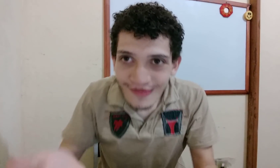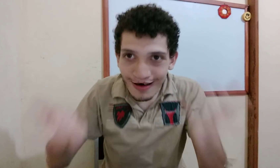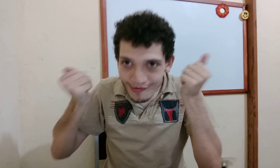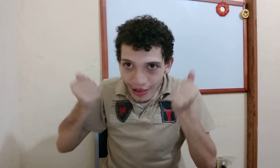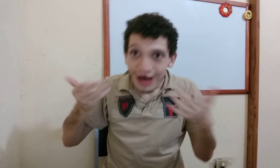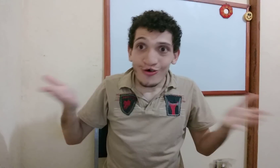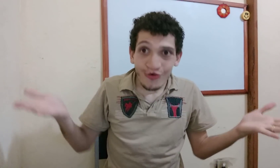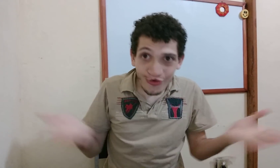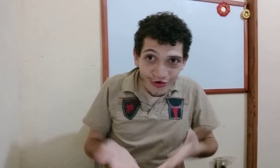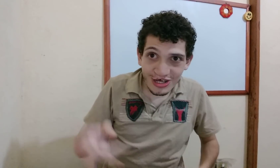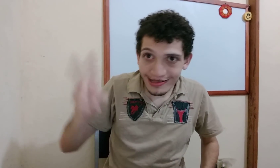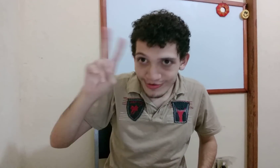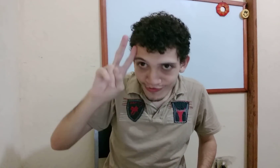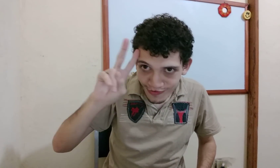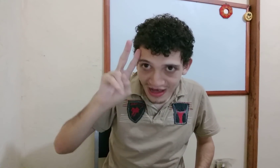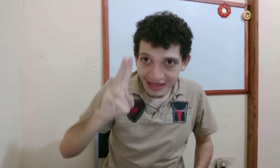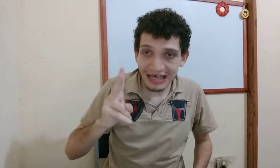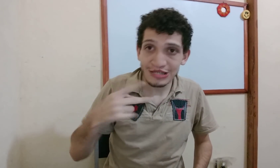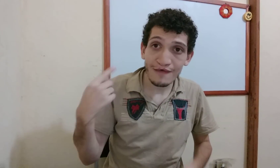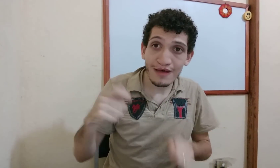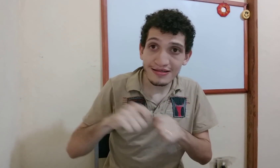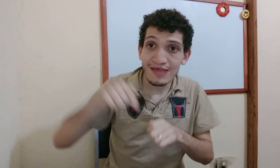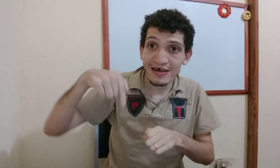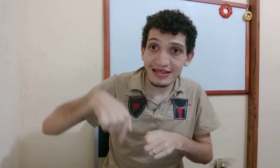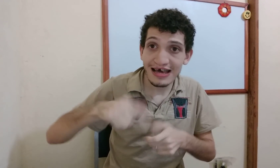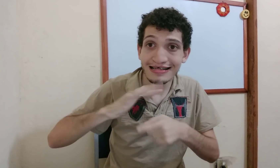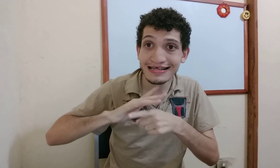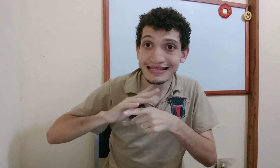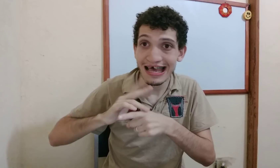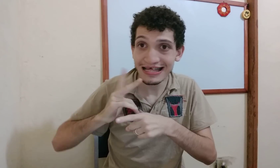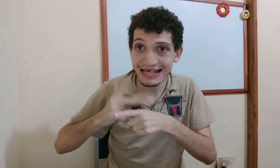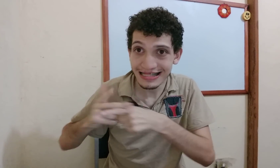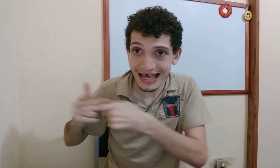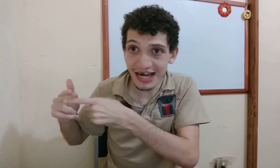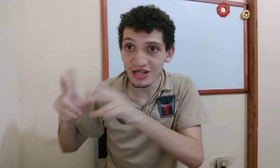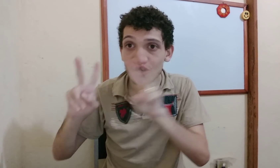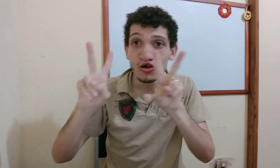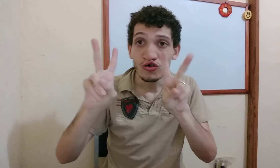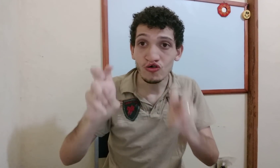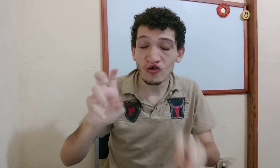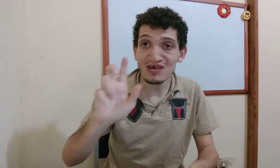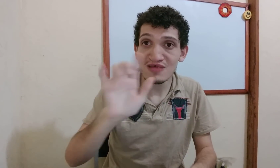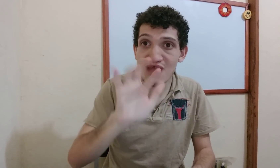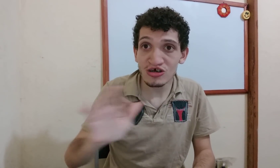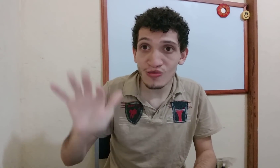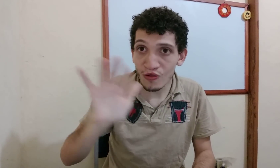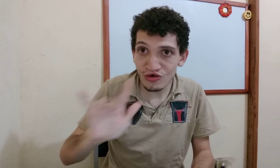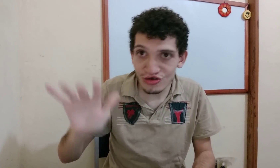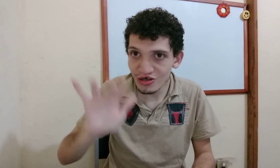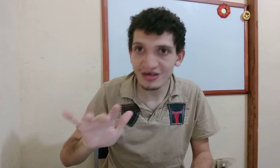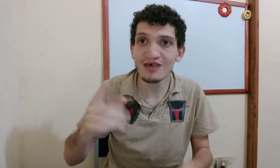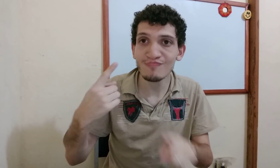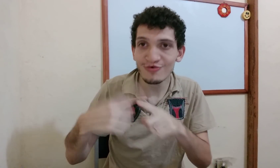Então vamos lá. Hoje é segunda e a gente tá fazendo aqui essa série sobre tecnologia, né?